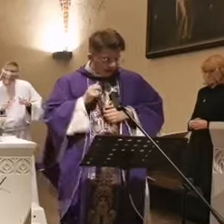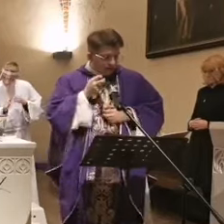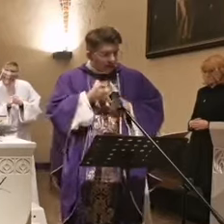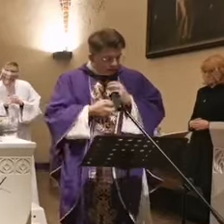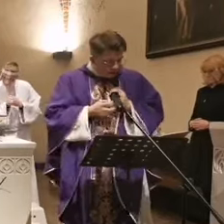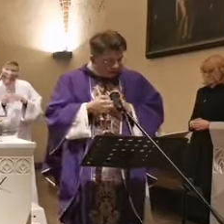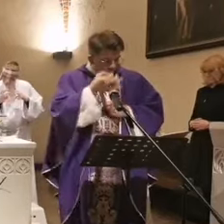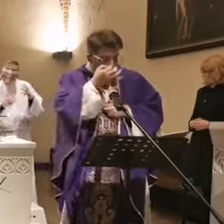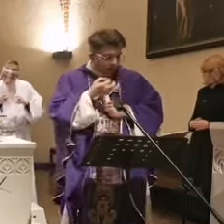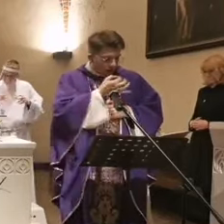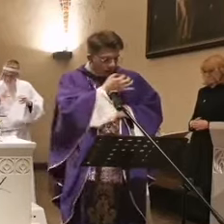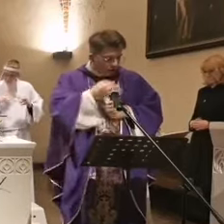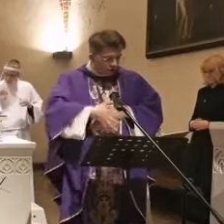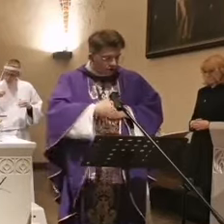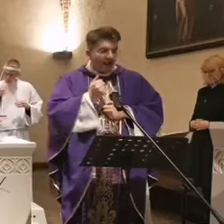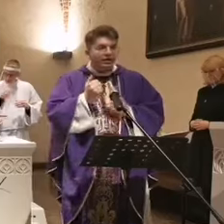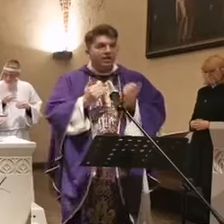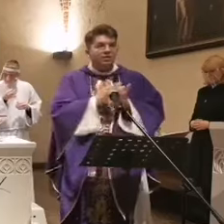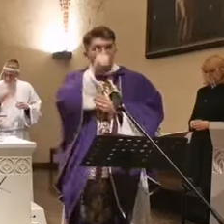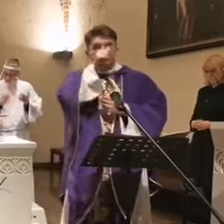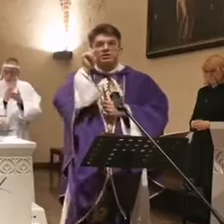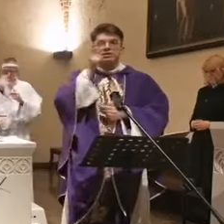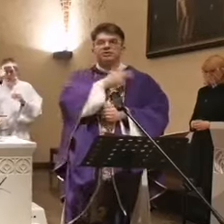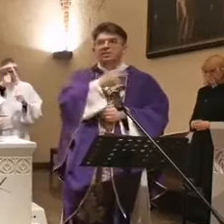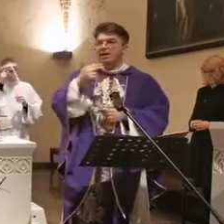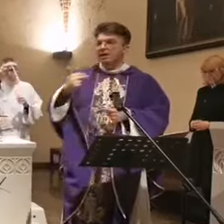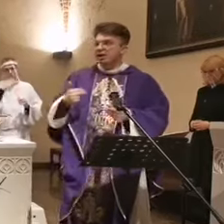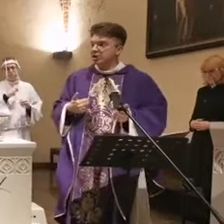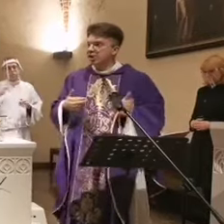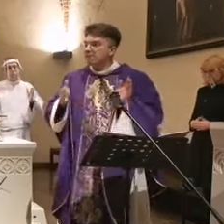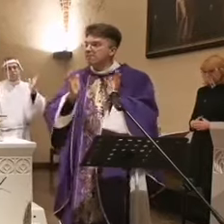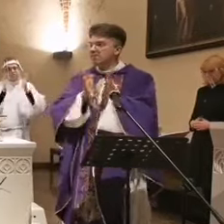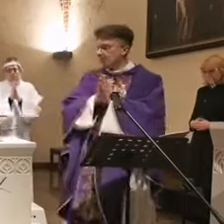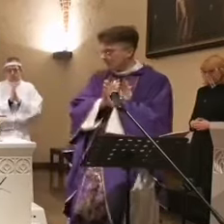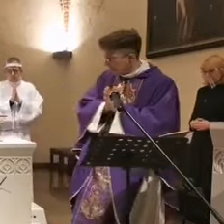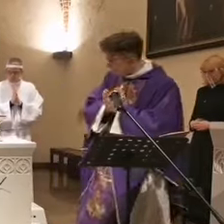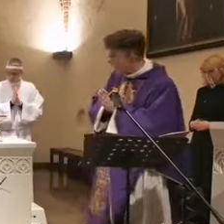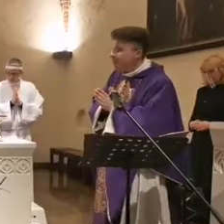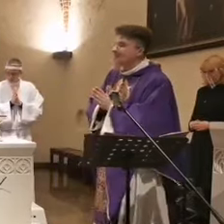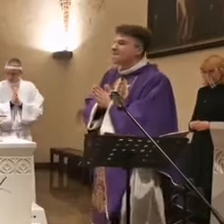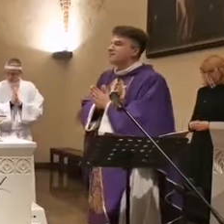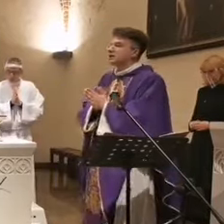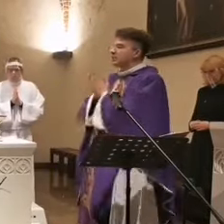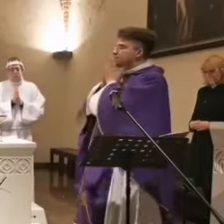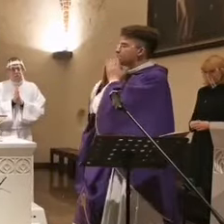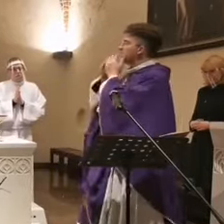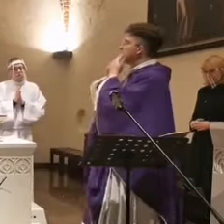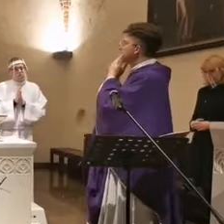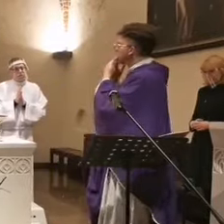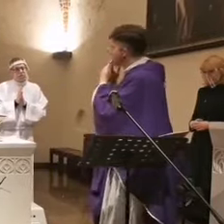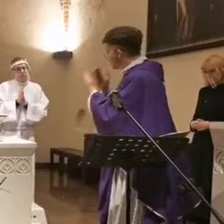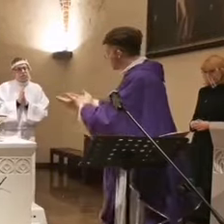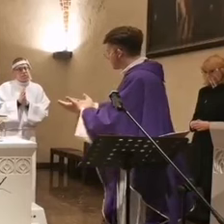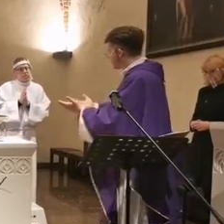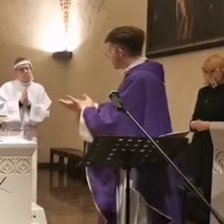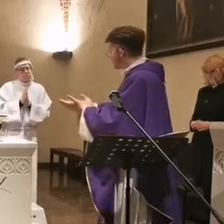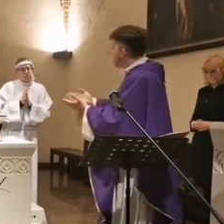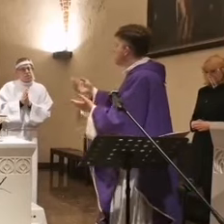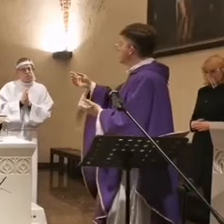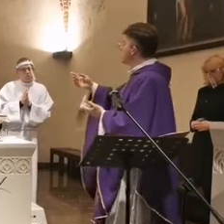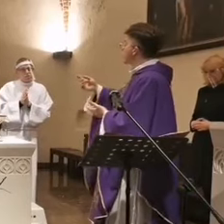się działanie pokój święty przez Chrystusa Pana naszego. A tak, molto